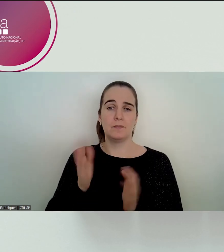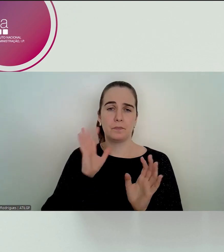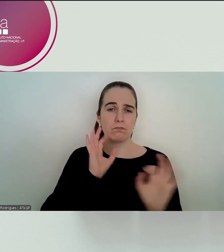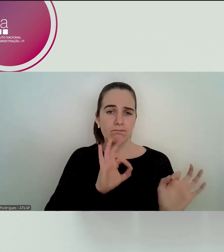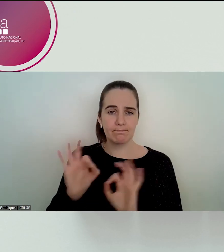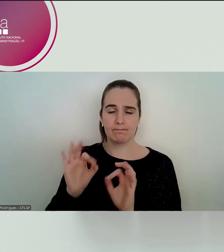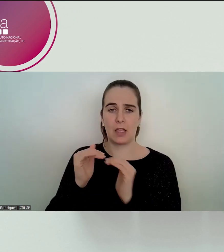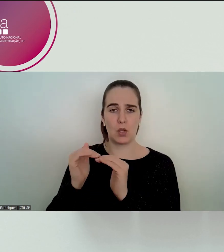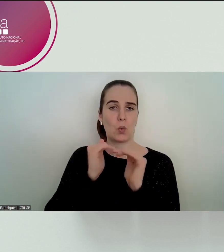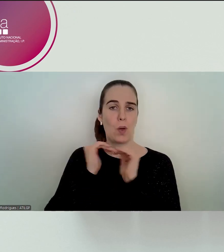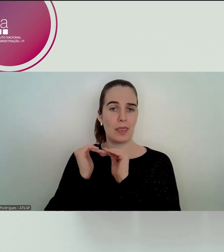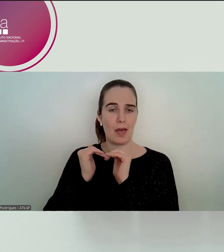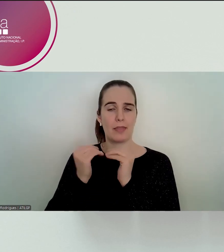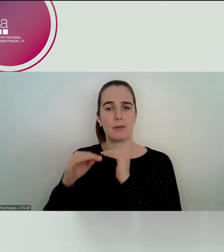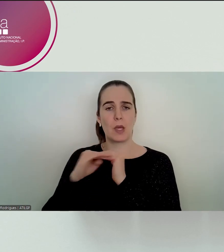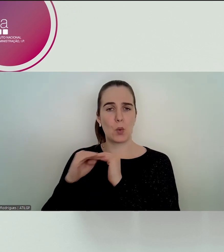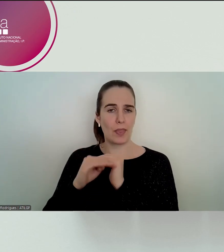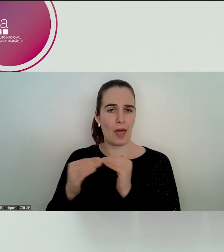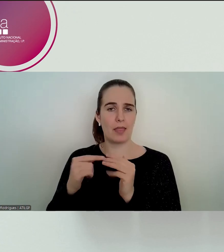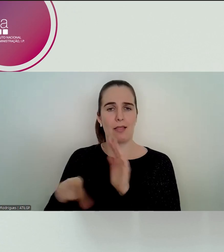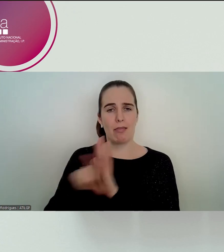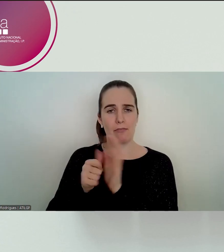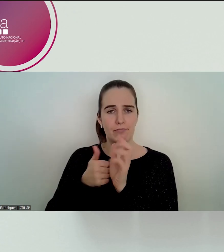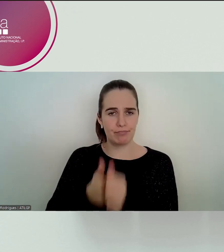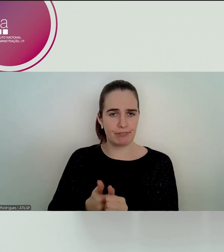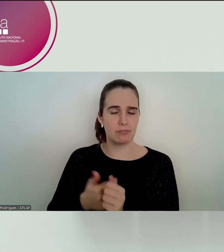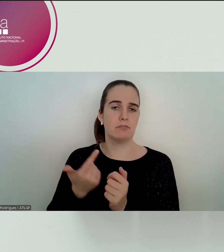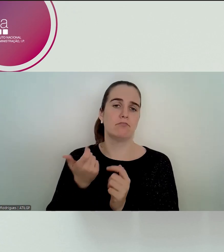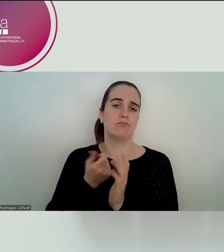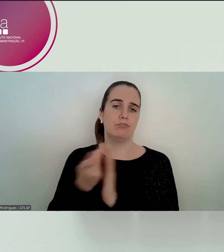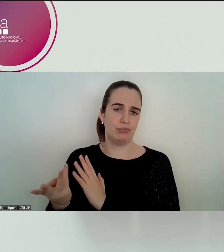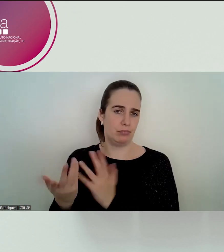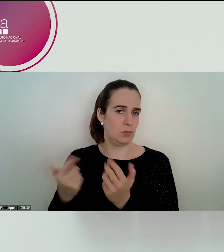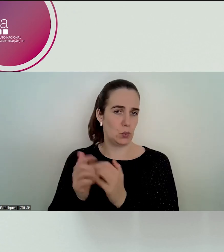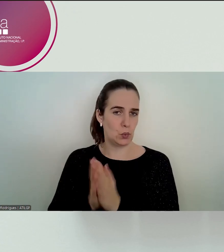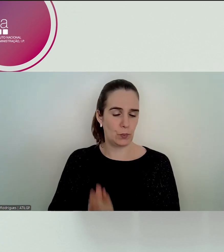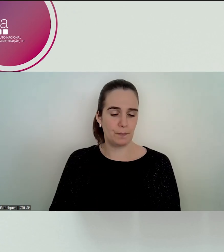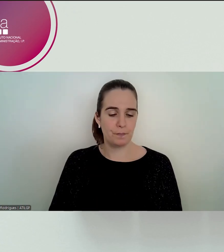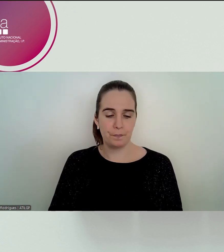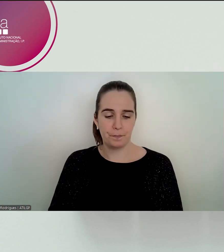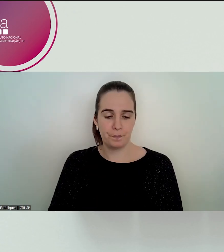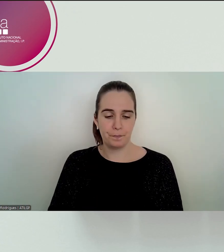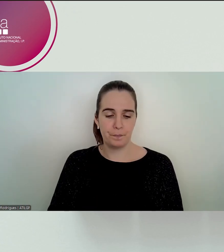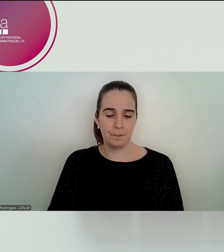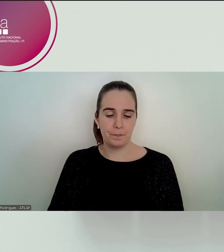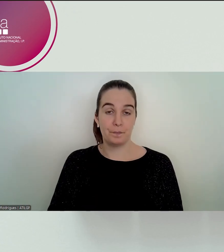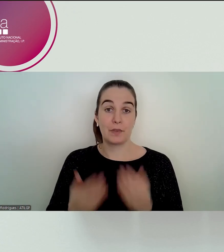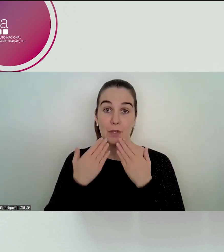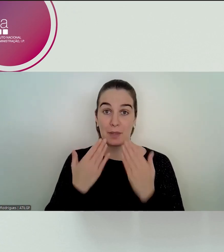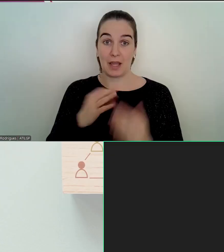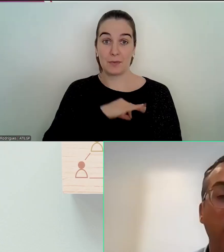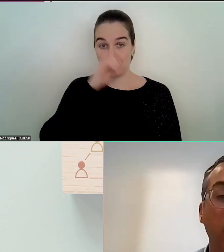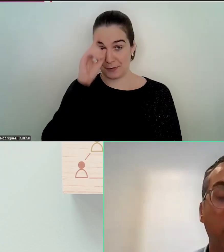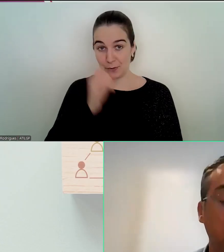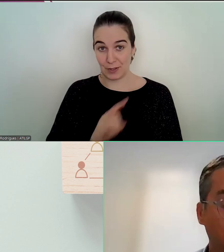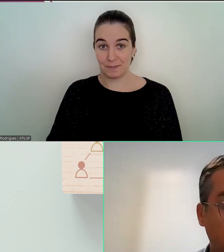da igualdade, da equidade, da legalidade, e por aí adiante. Muito obrigado, Sra.